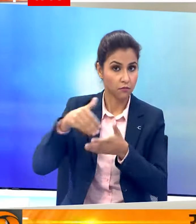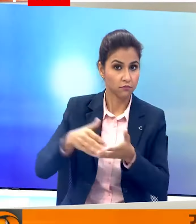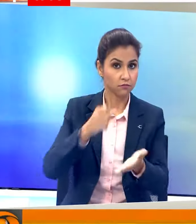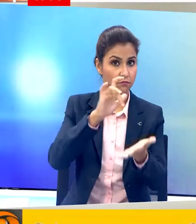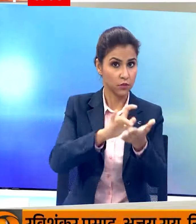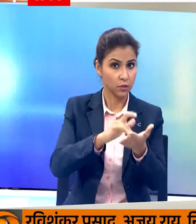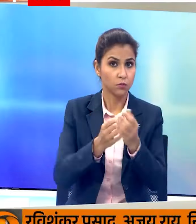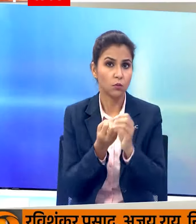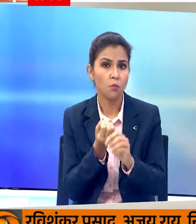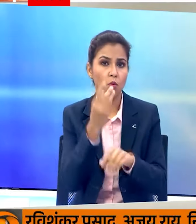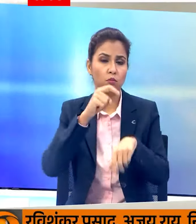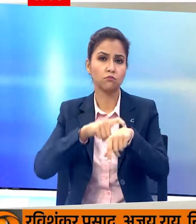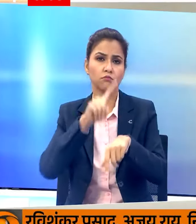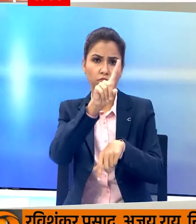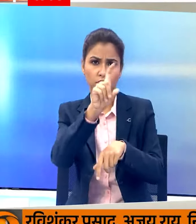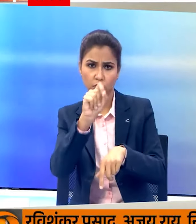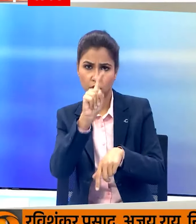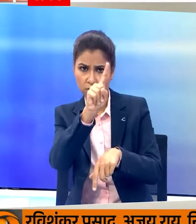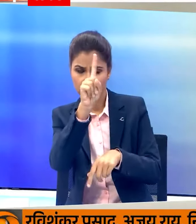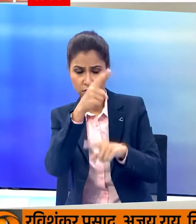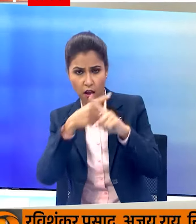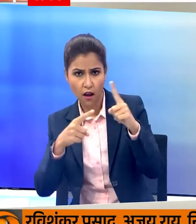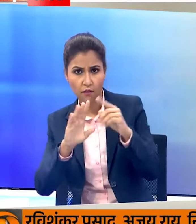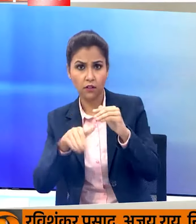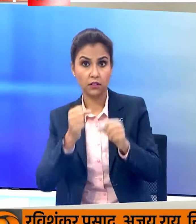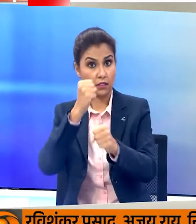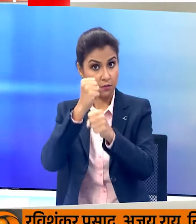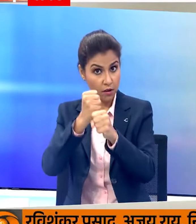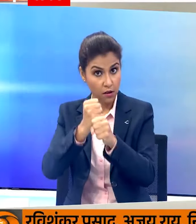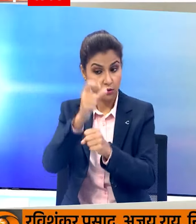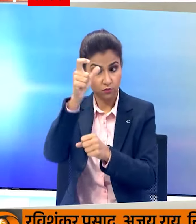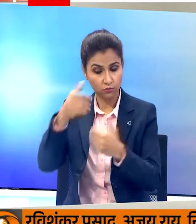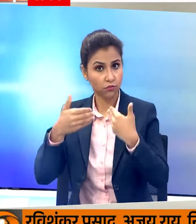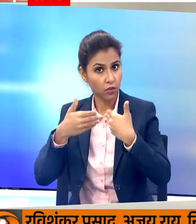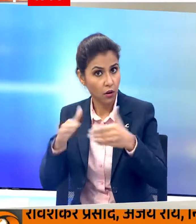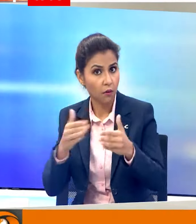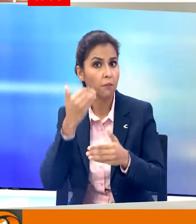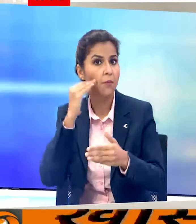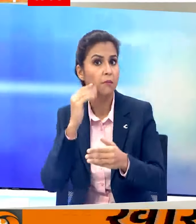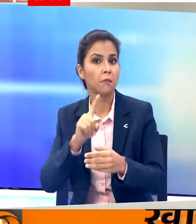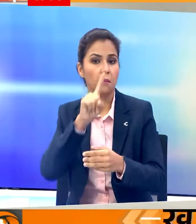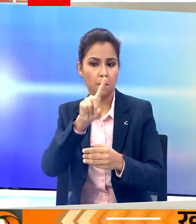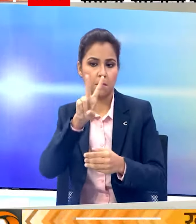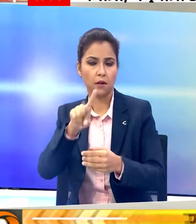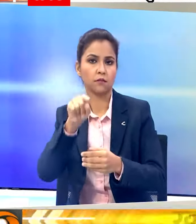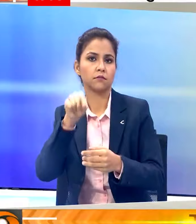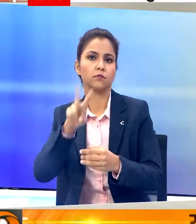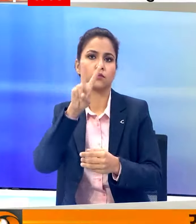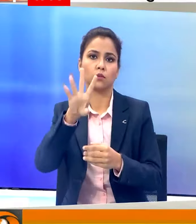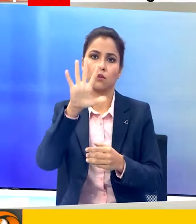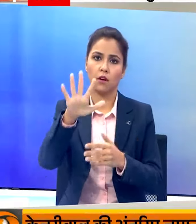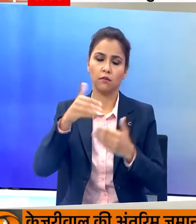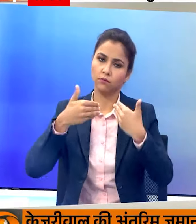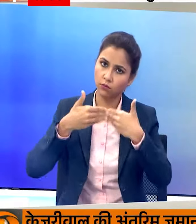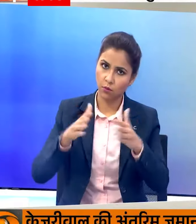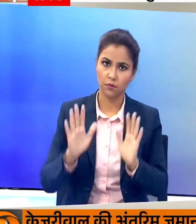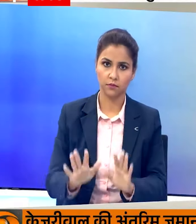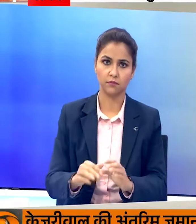कपाट सुबह करीब 10:30 बजे और गंगोत्री धाम के कपाट 12 ब 25 मिनट पर